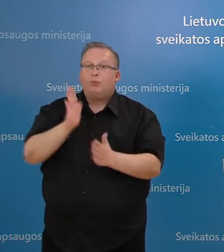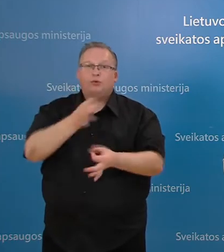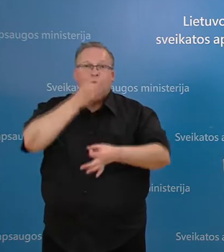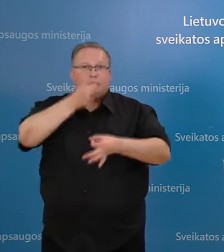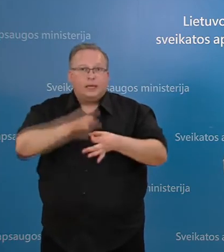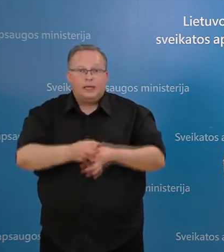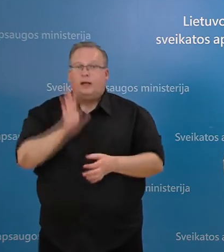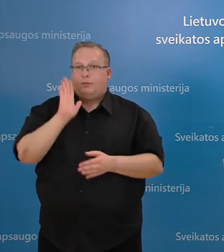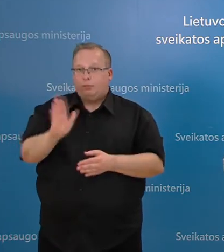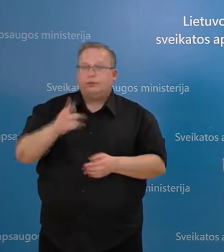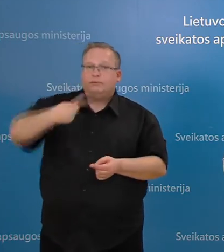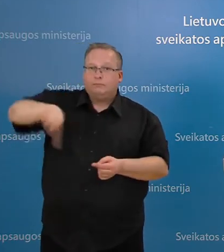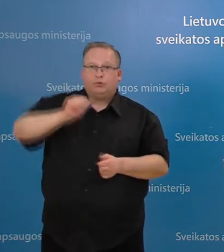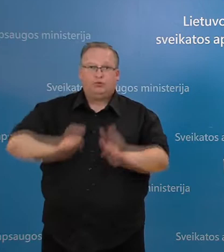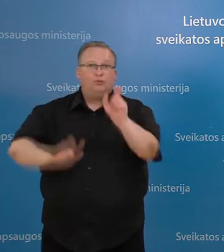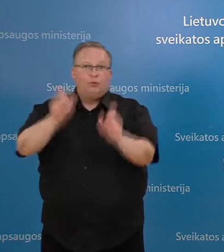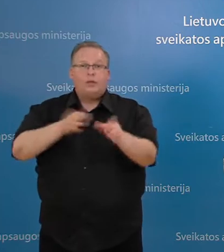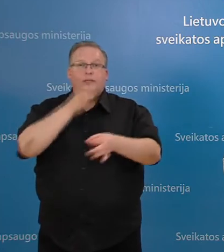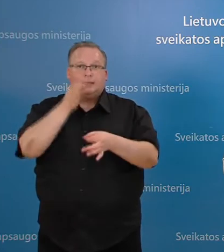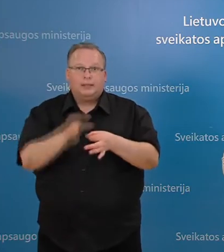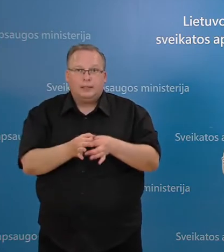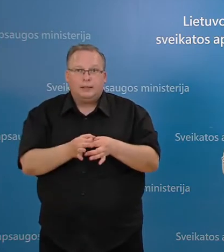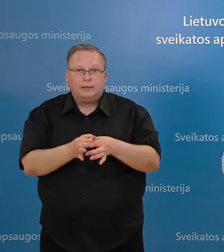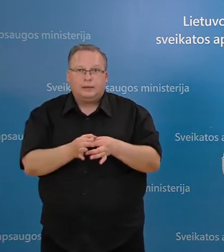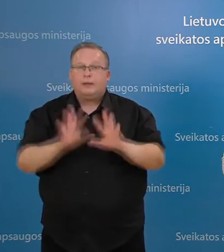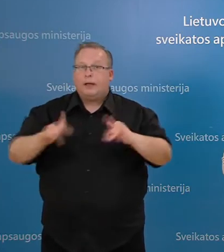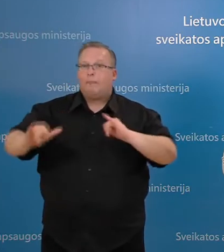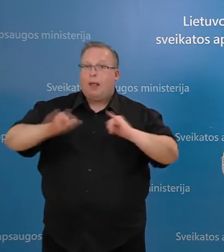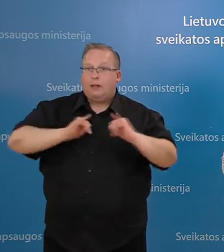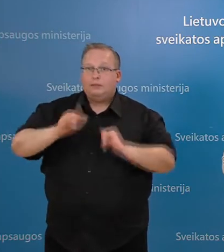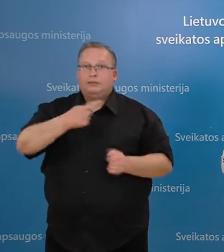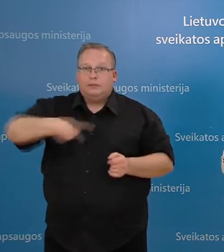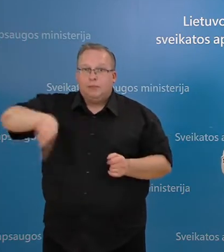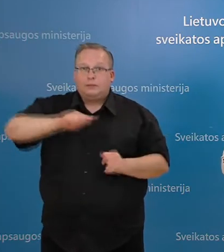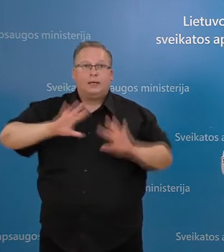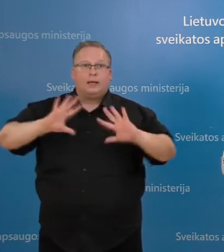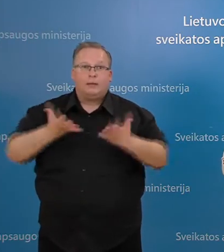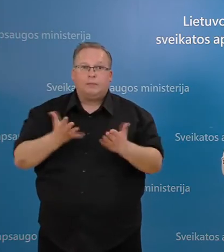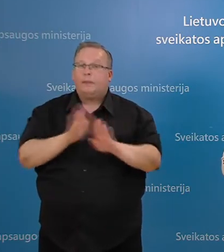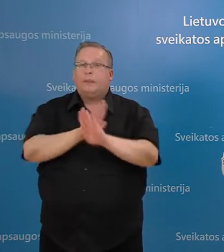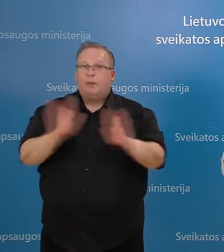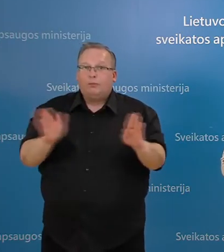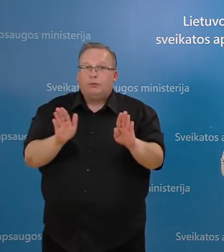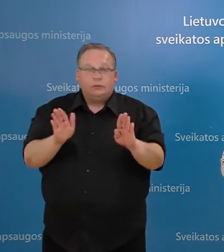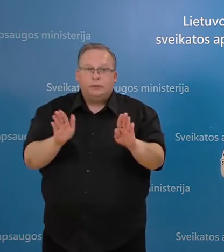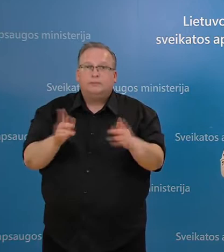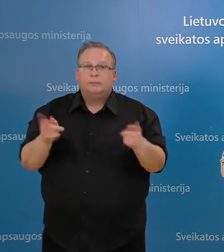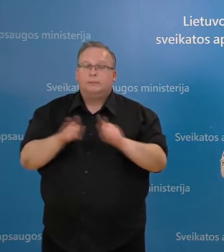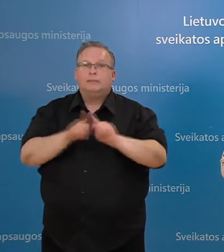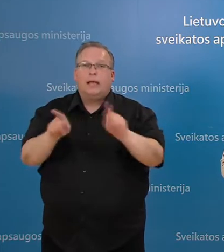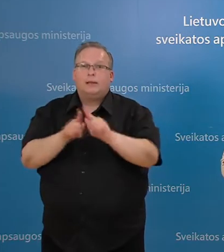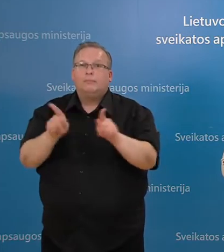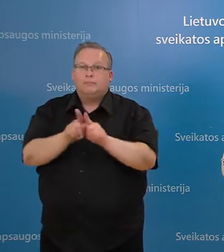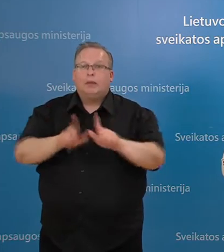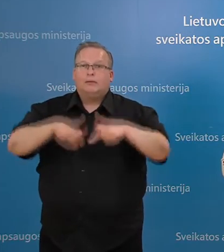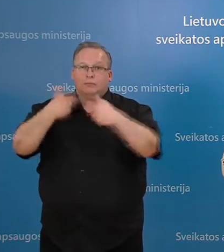jinai bus atsakinga ar bus atsakinga ir kaip jinai elgsis. Kaip tiesiog na, nebus skatinamas viruso plitimas ir perdavimas